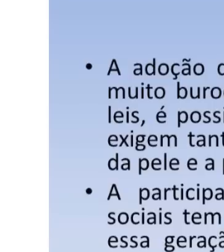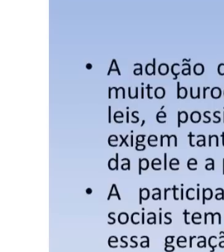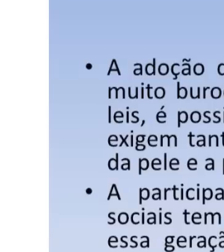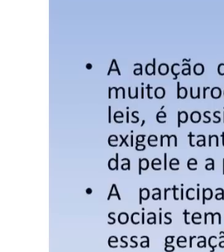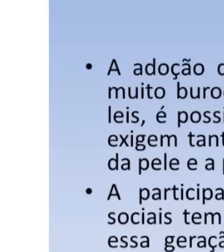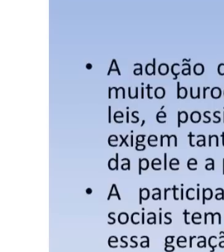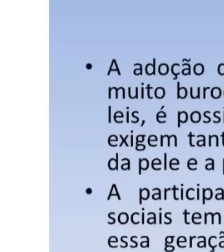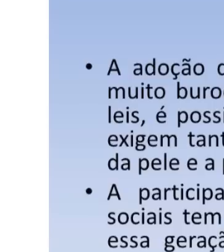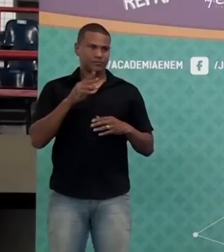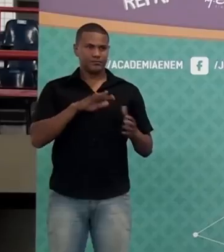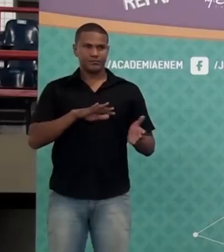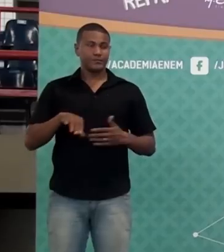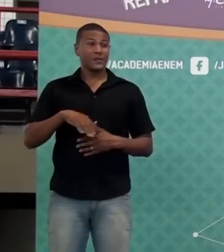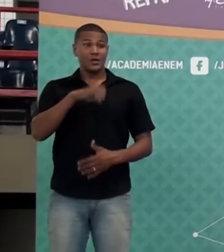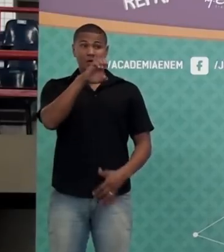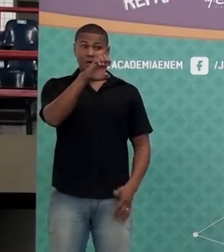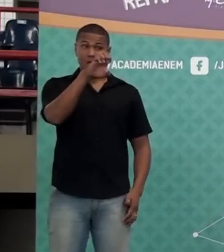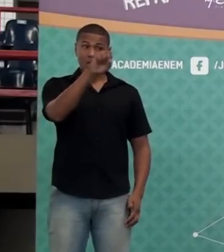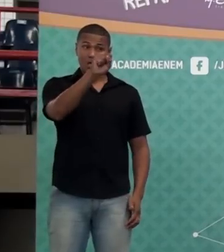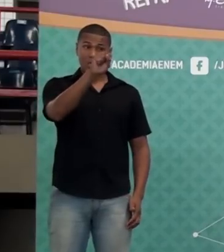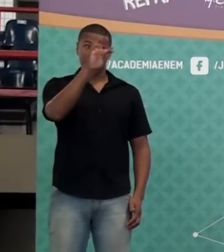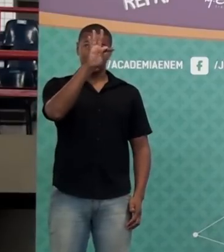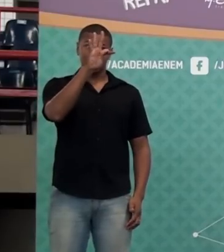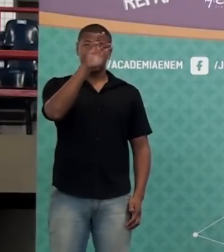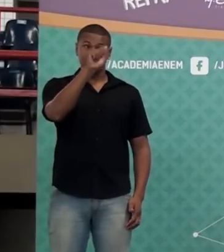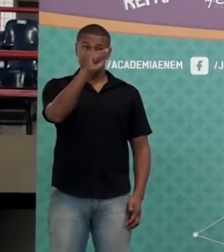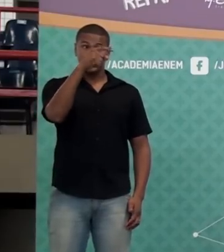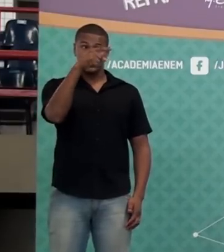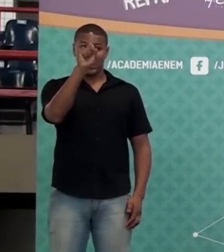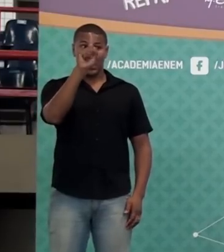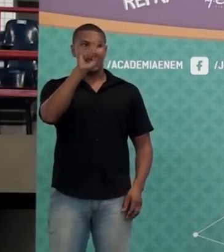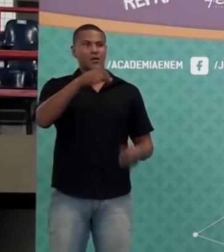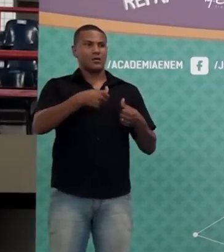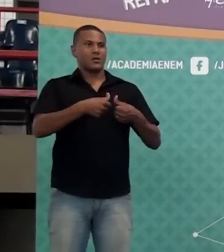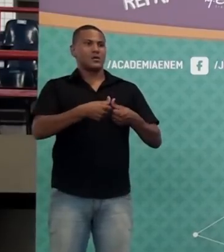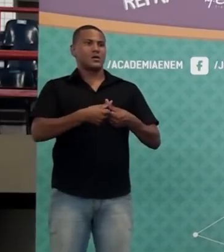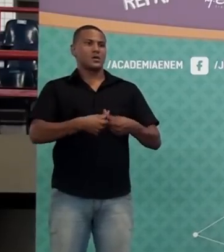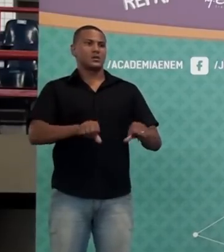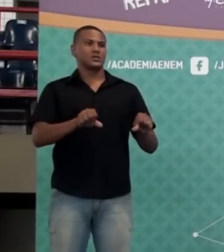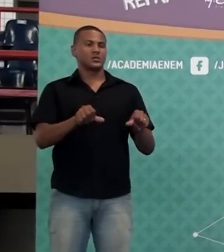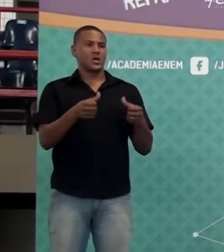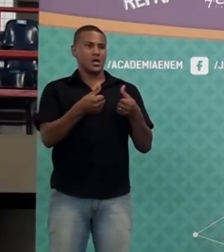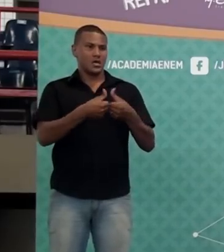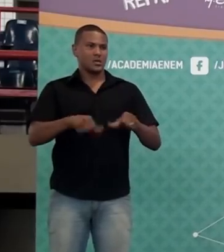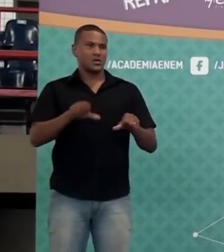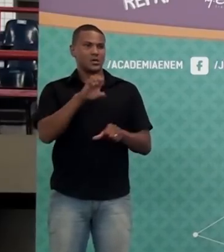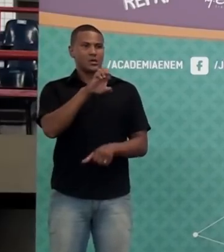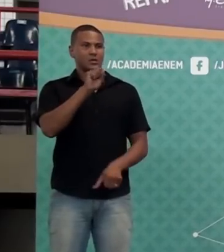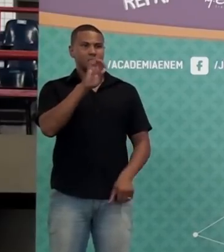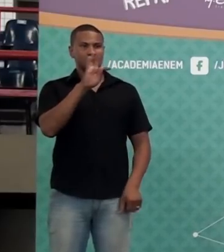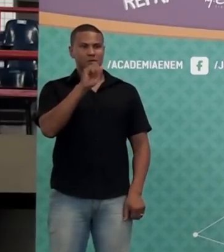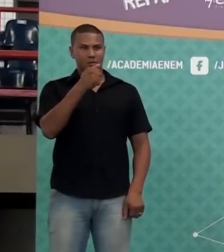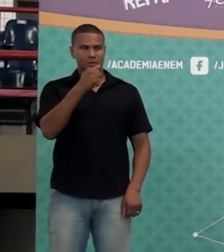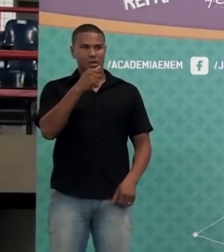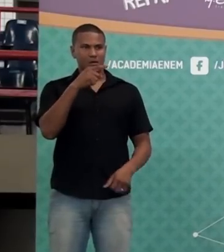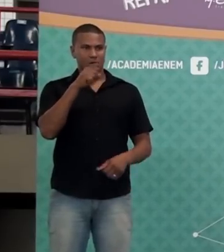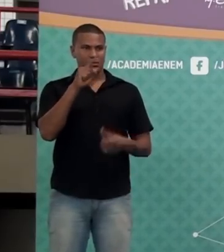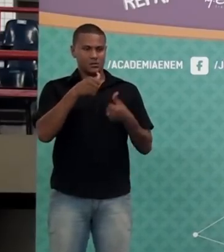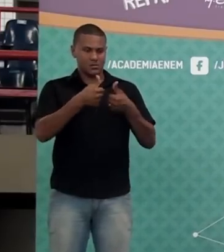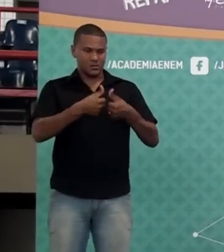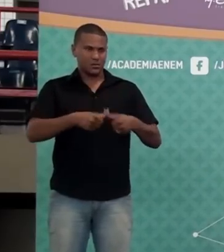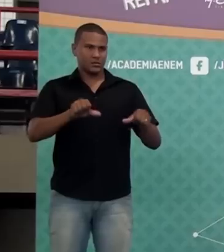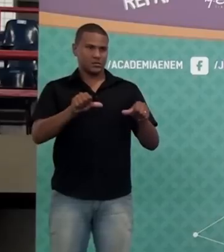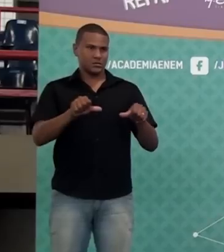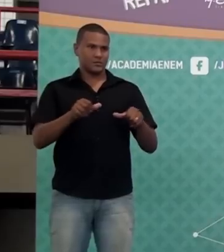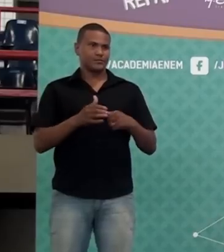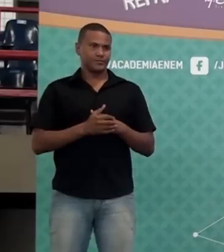pronome. Agora, está, se eu dissesse, minha bolsa está aqui, com acento. Professora, quando